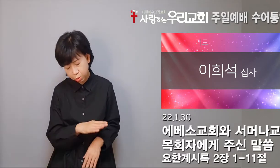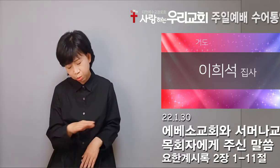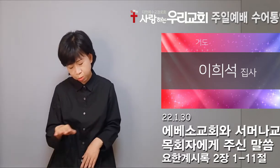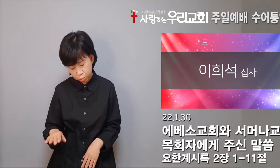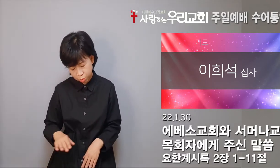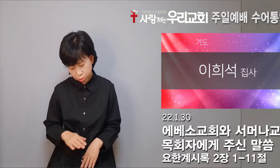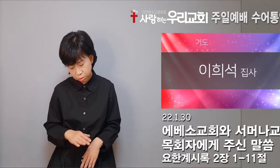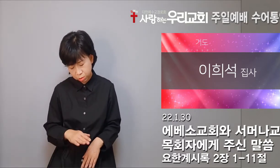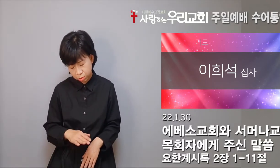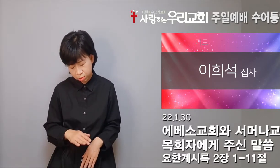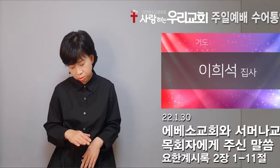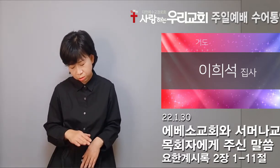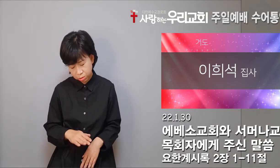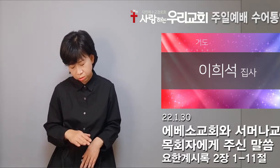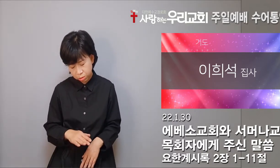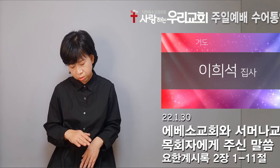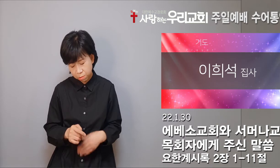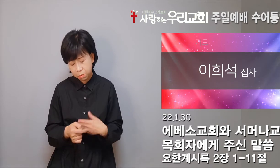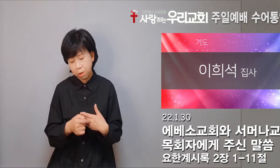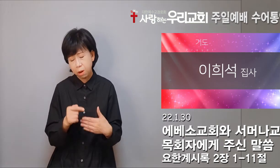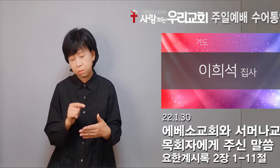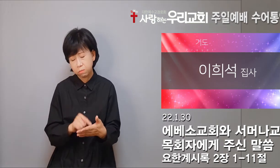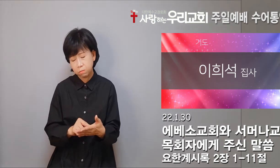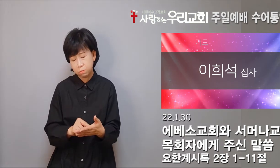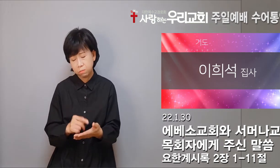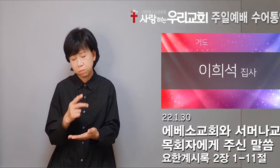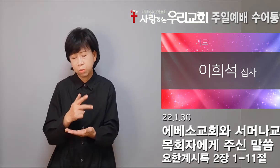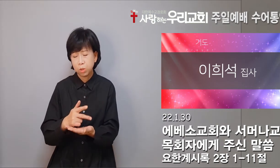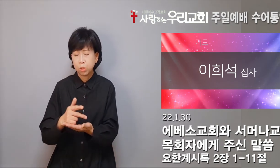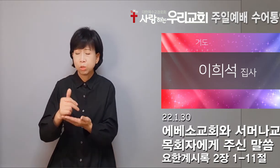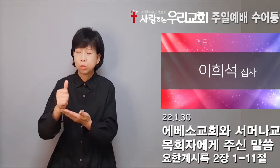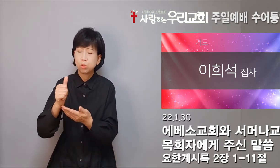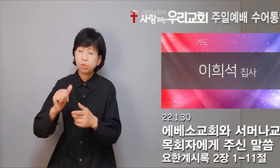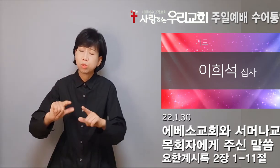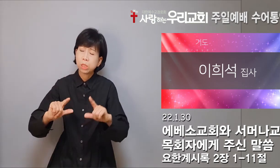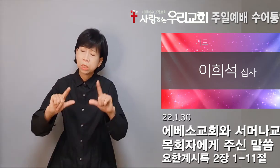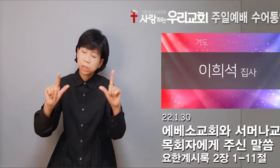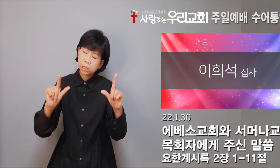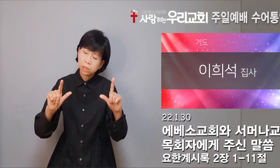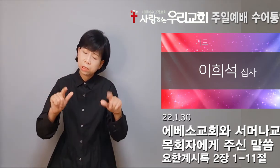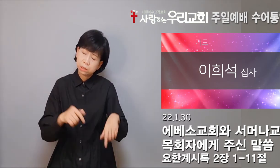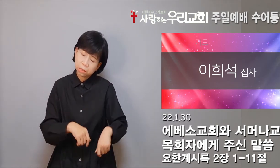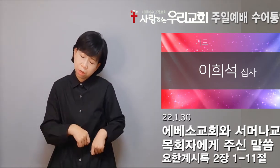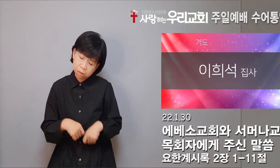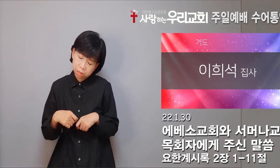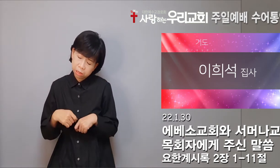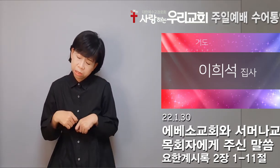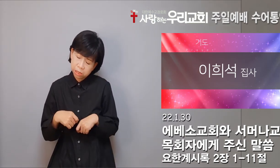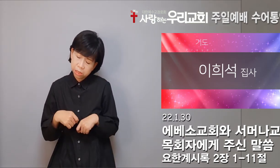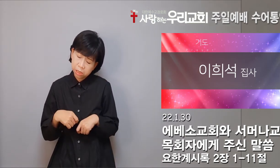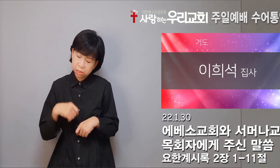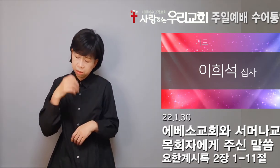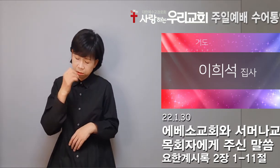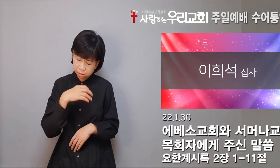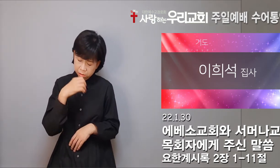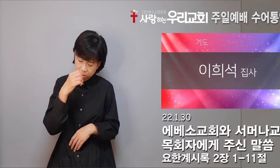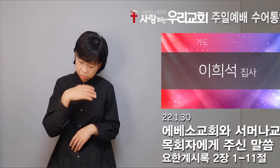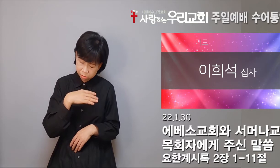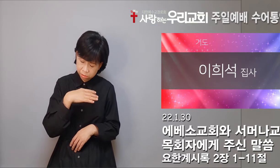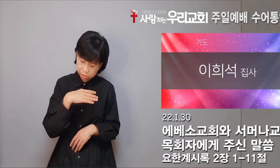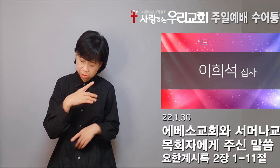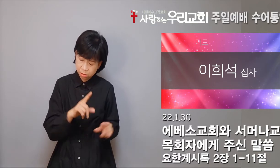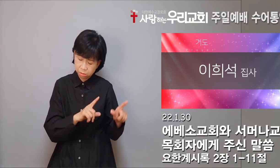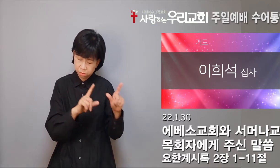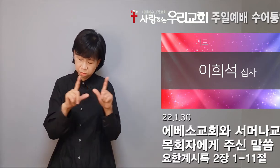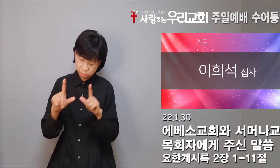저희들의 마음이 흔들리고 주님의 날을 소홀히 여기지는 않았는지 되돌아보며